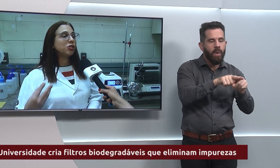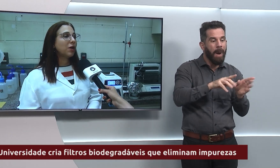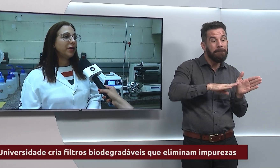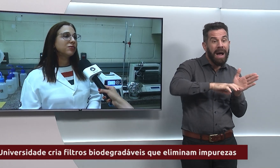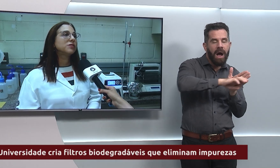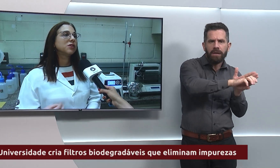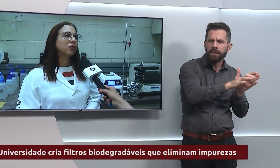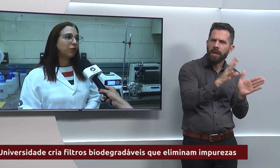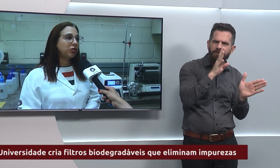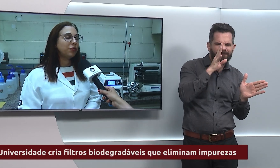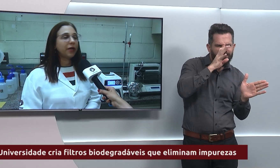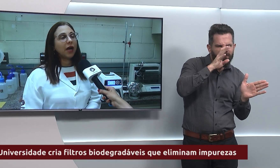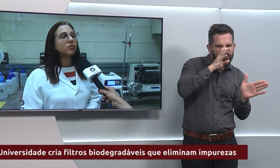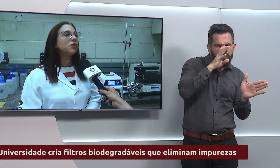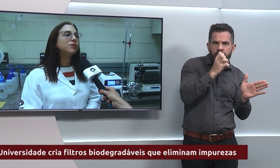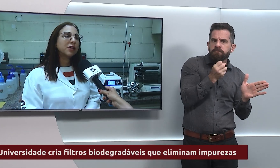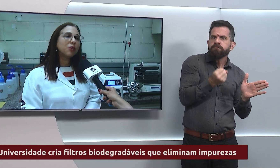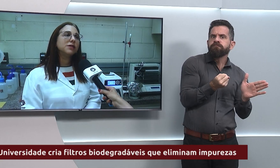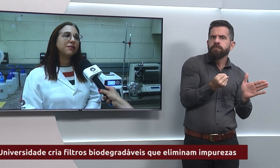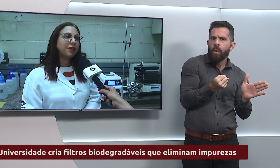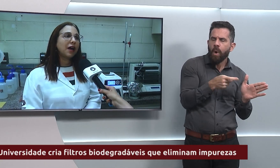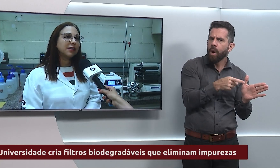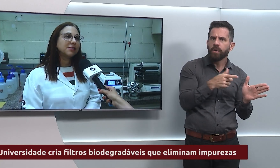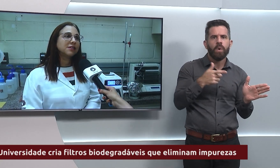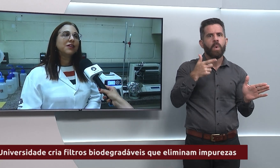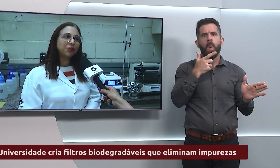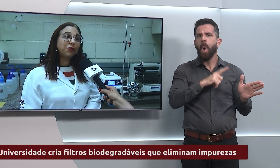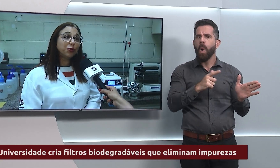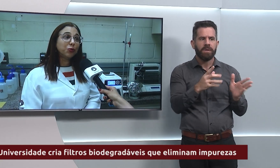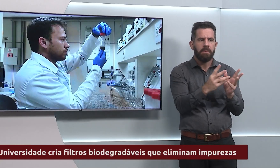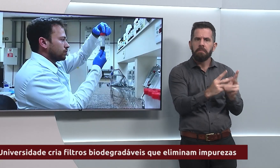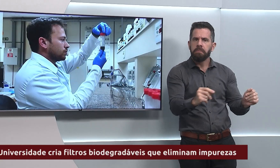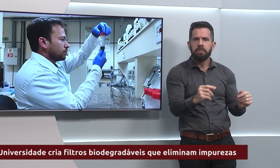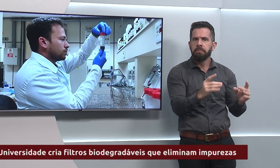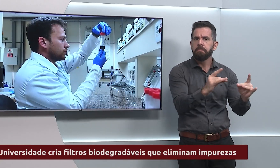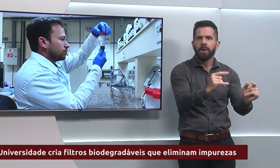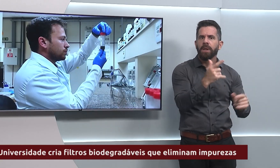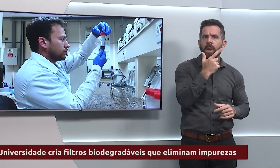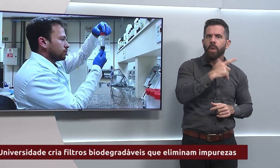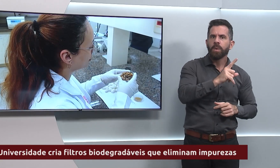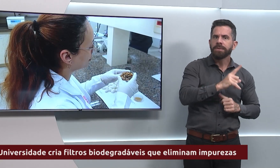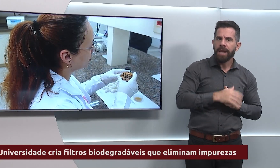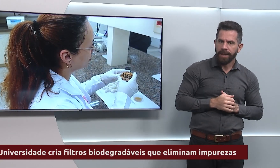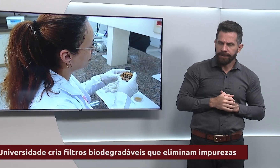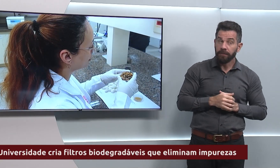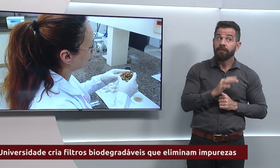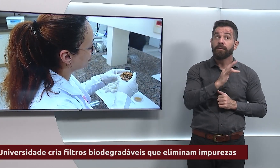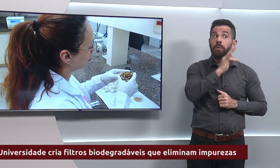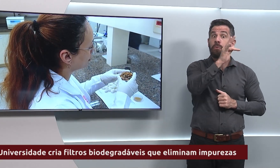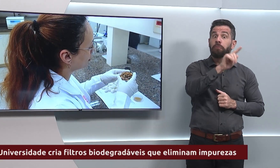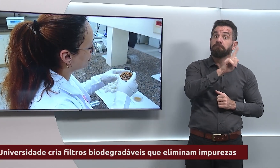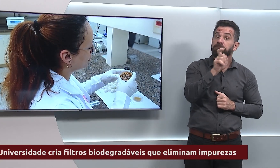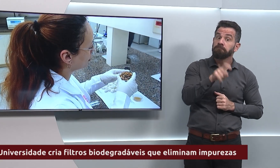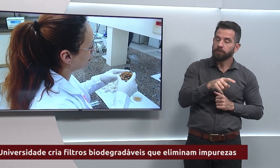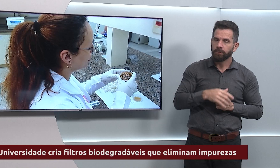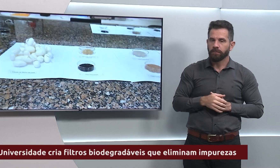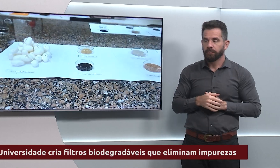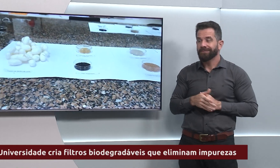medicamentos que são atualmente empregados não serão mais eficazes no futuro. Alunos da Unicamp estão testando soluções práticas. Eles